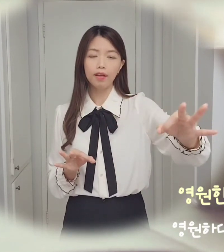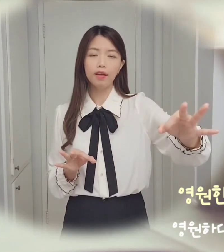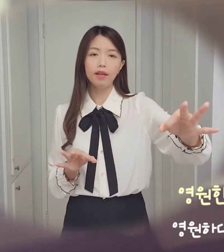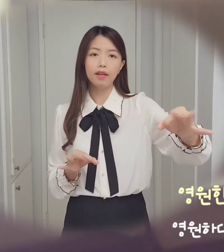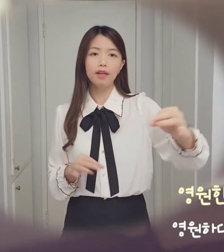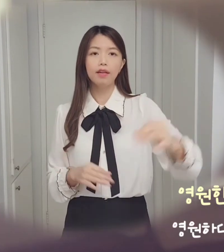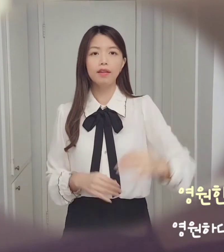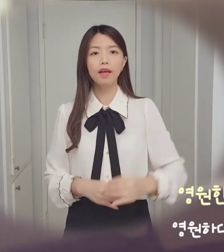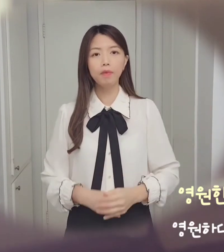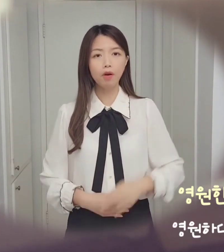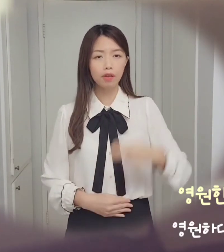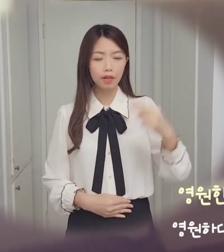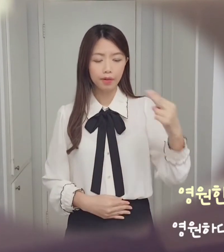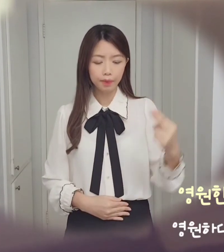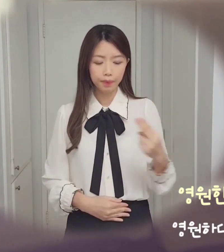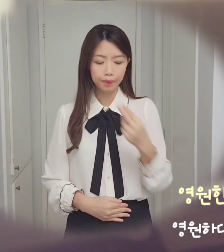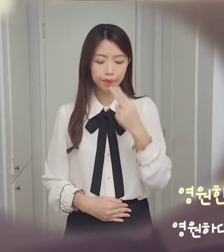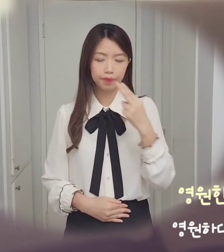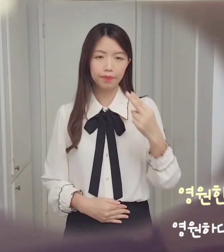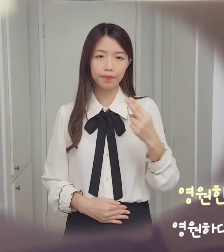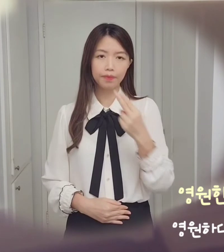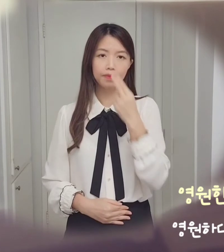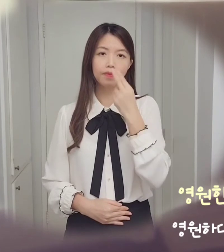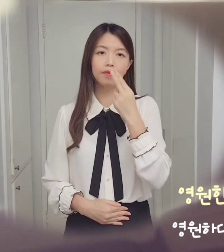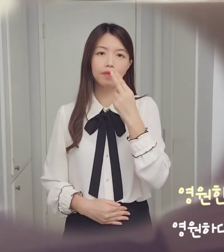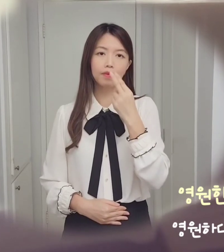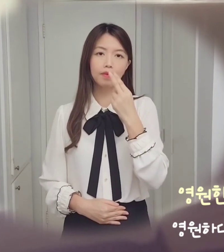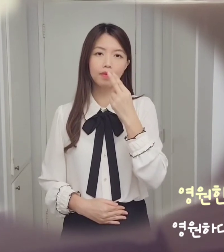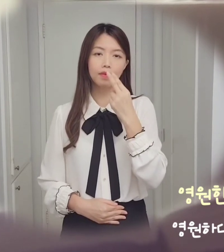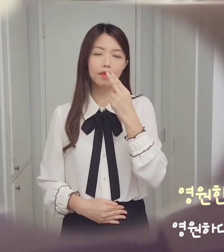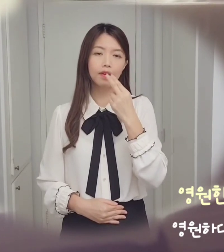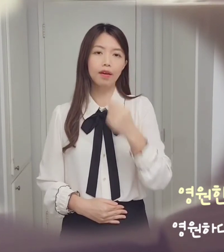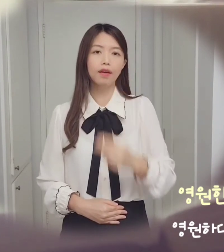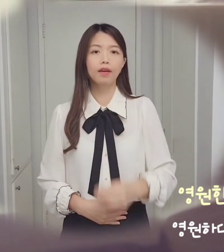영원한 생명을